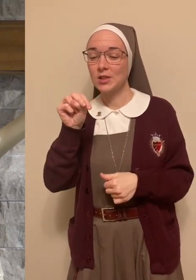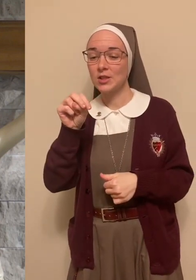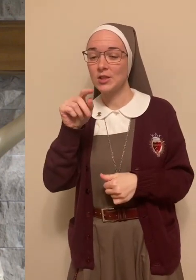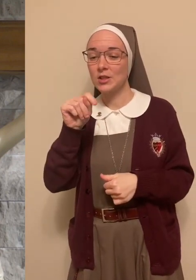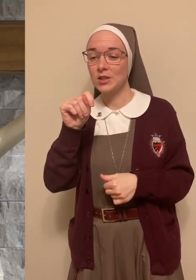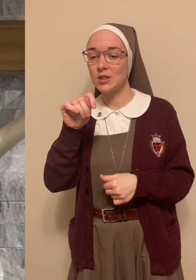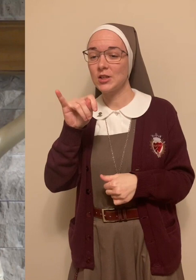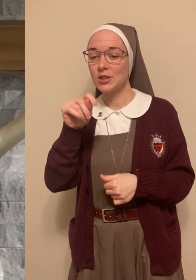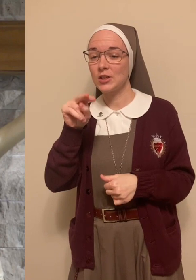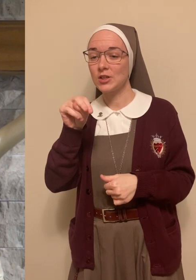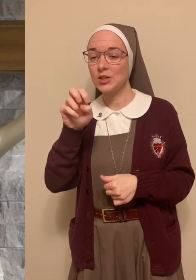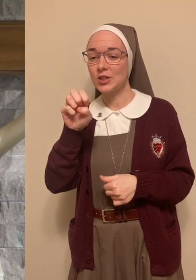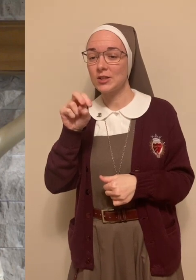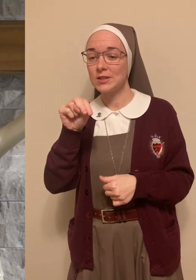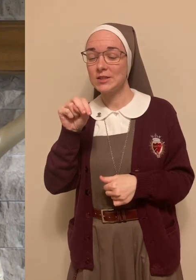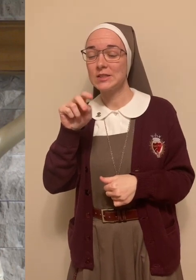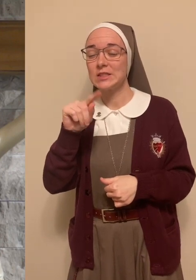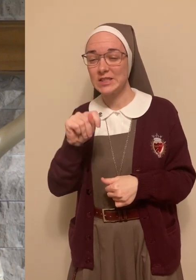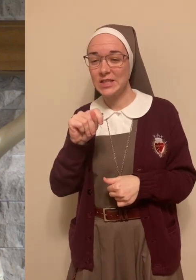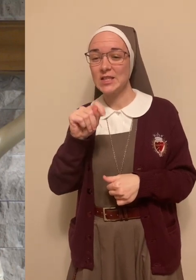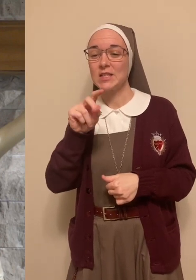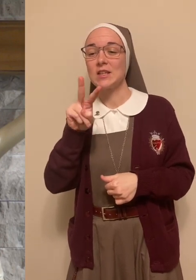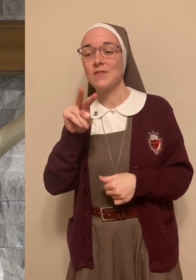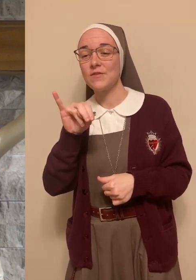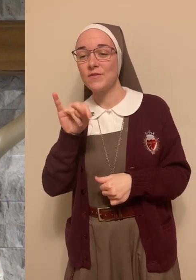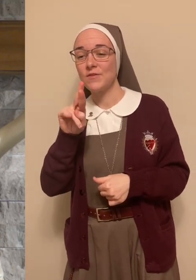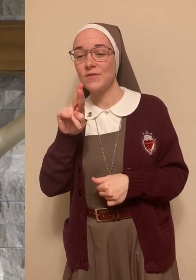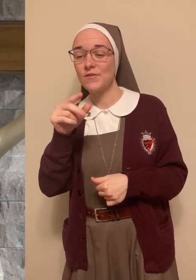como lo hizo hace 500 y pico de años,